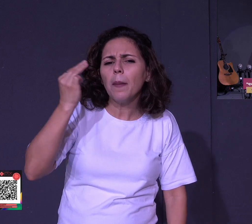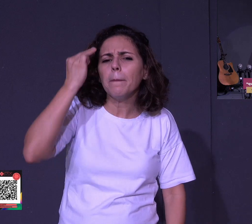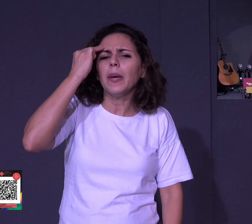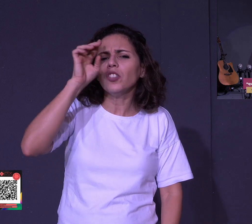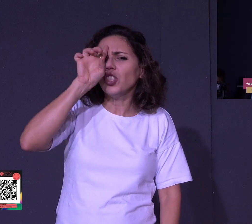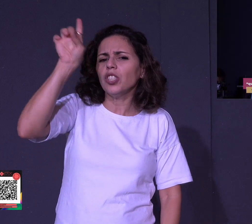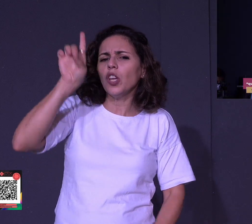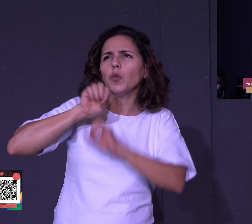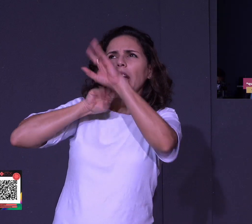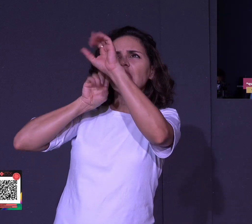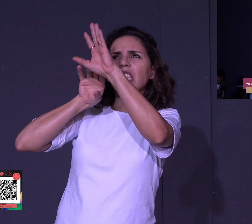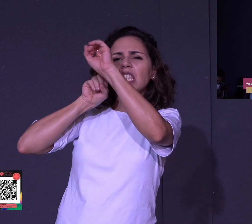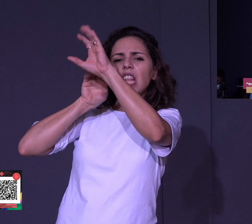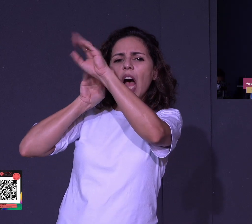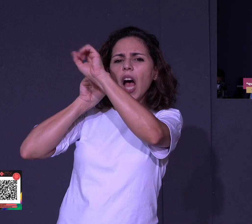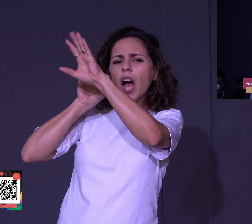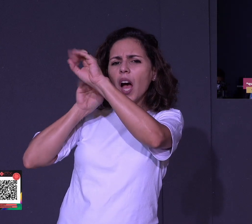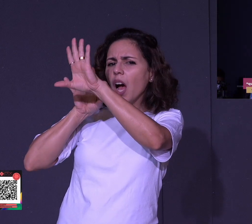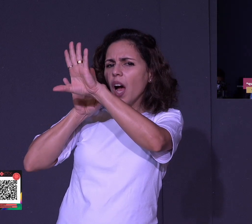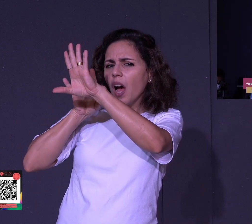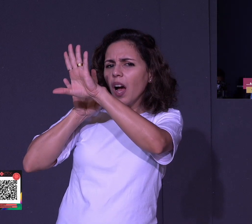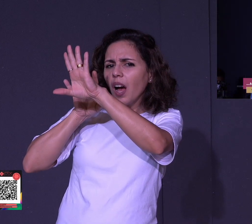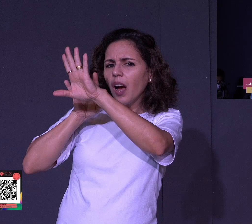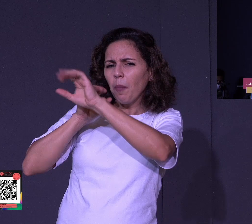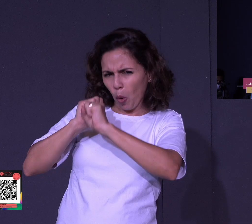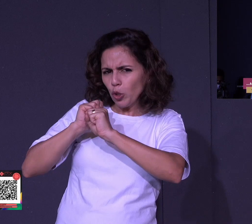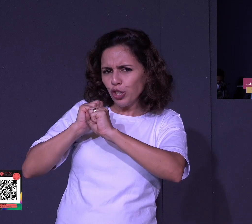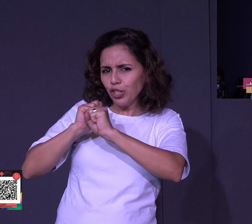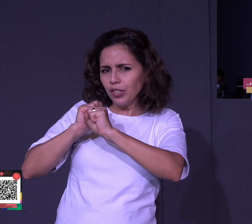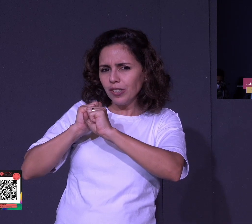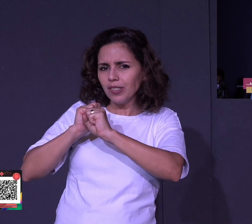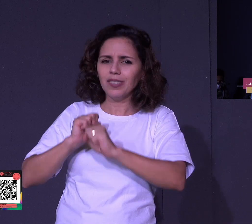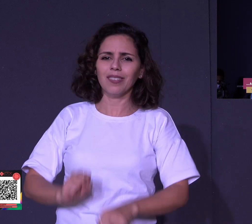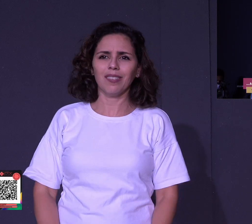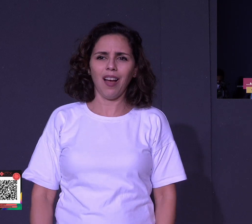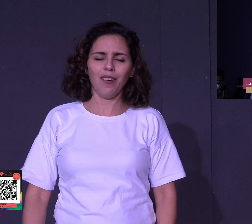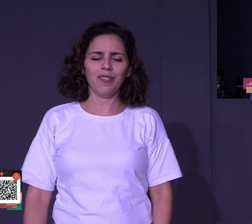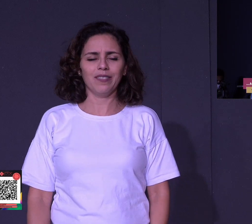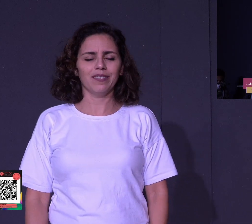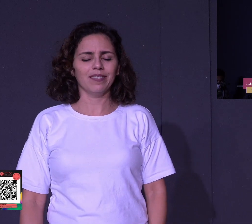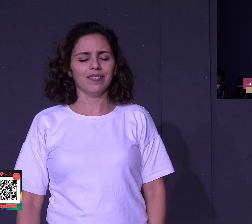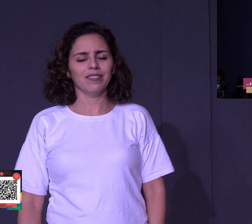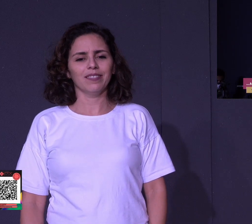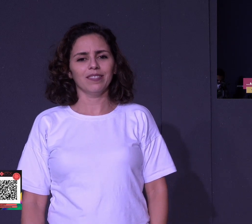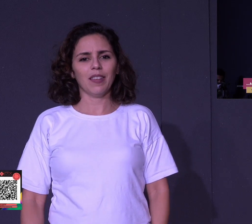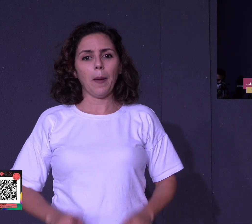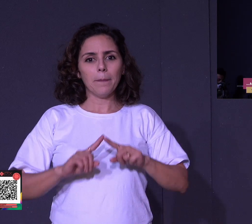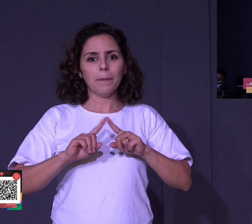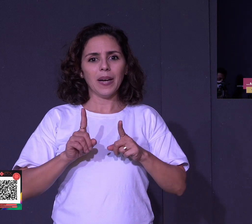instruir? Aí Paulo diz, nós, porém, temos o quê? A mente